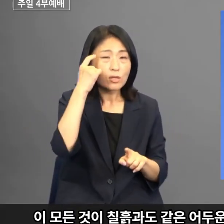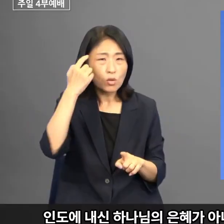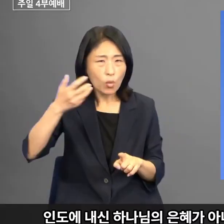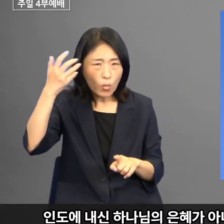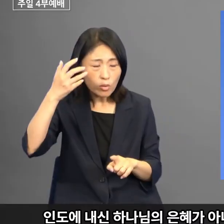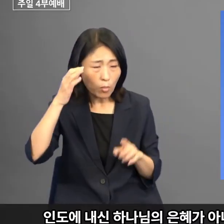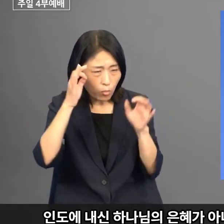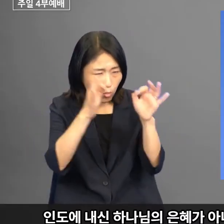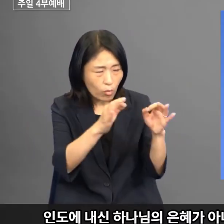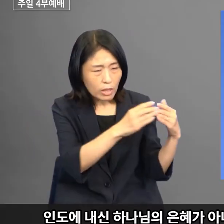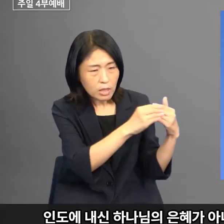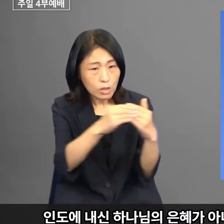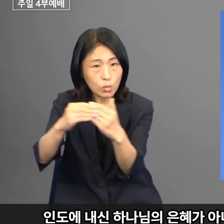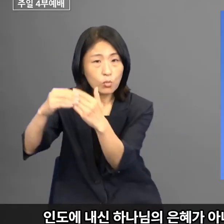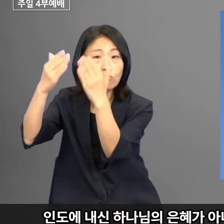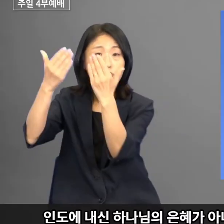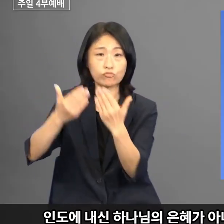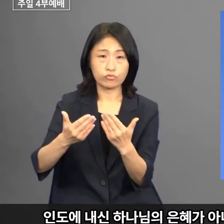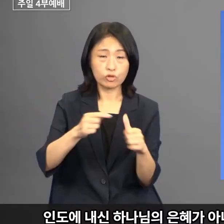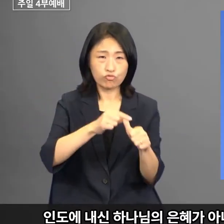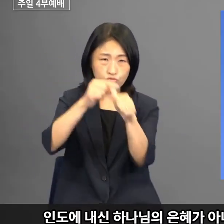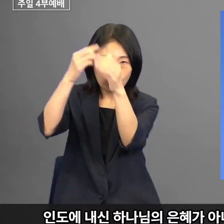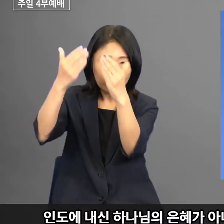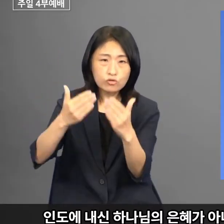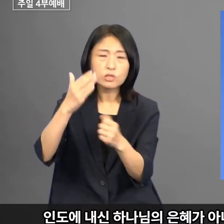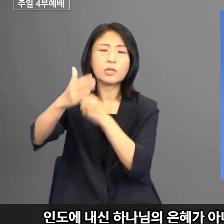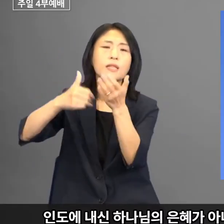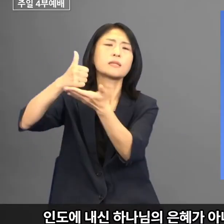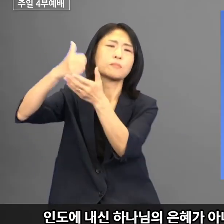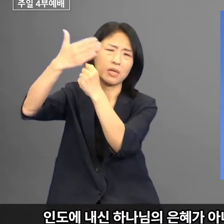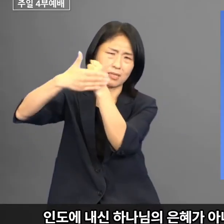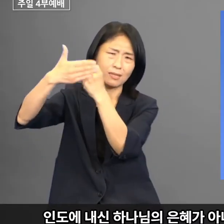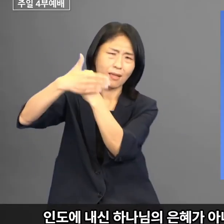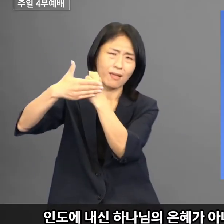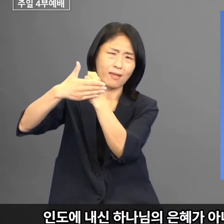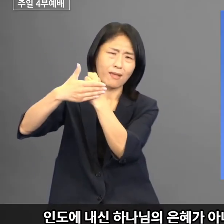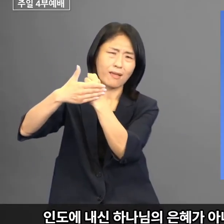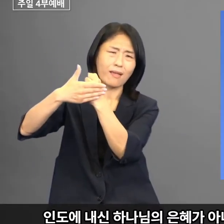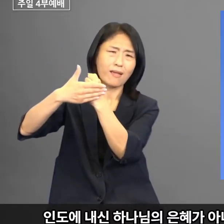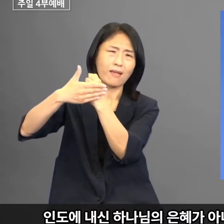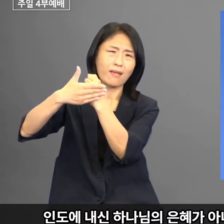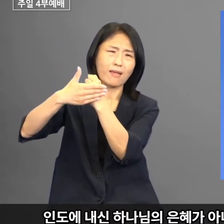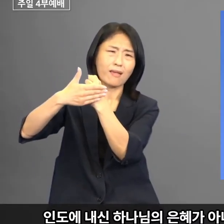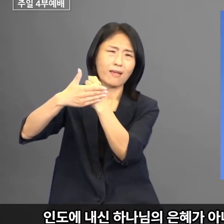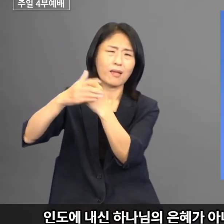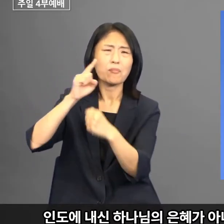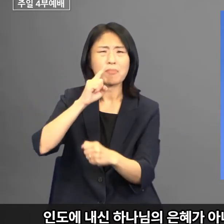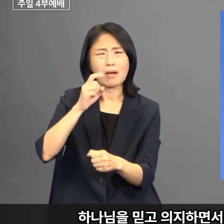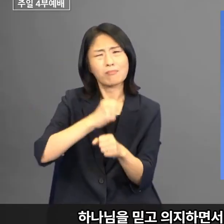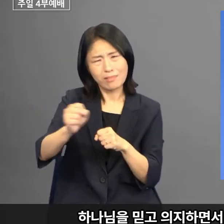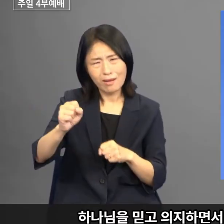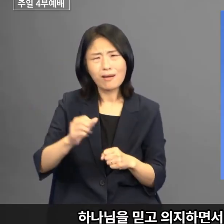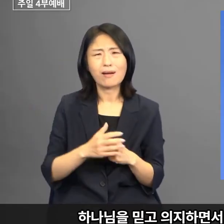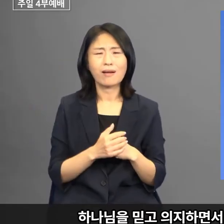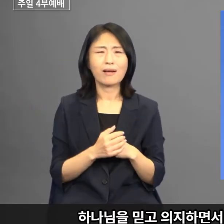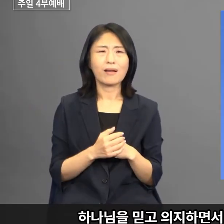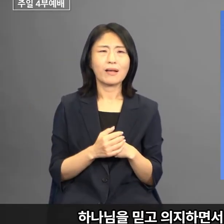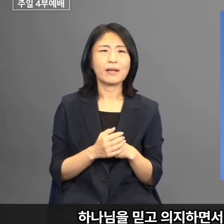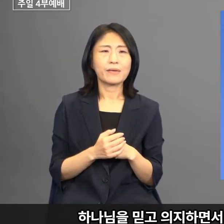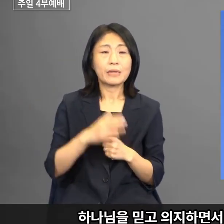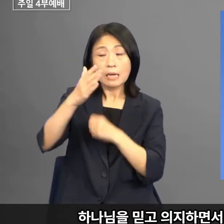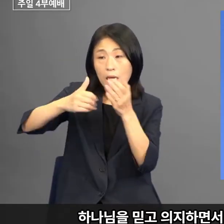바라보시고 인도해내신 하나님의 은혜가 아니고선 설명할 수 없음을 고백합니다. 하나님을